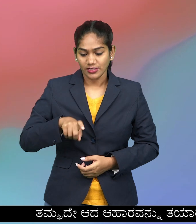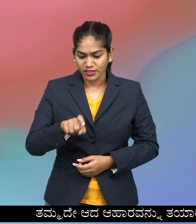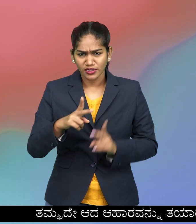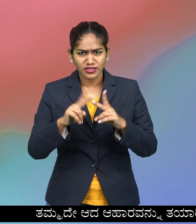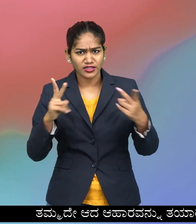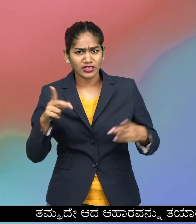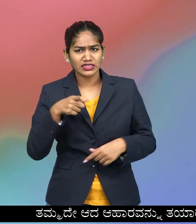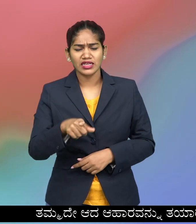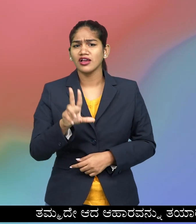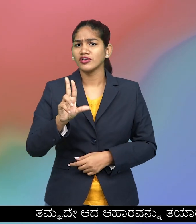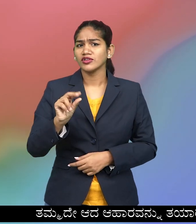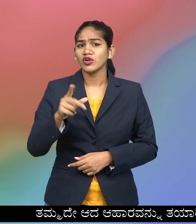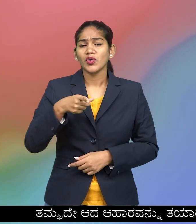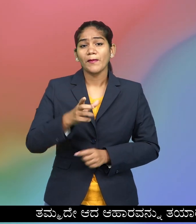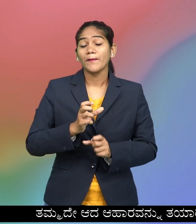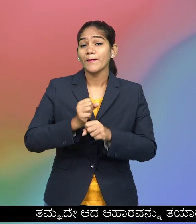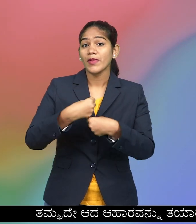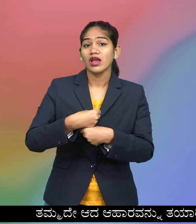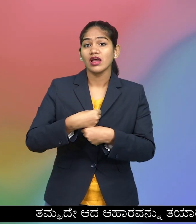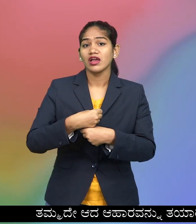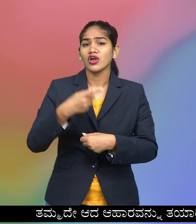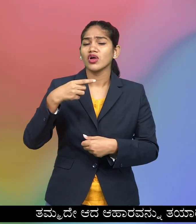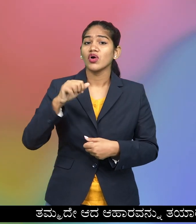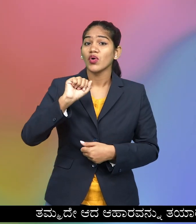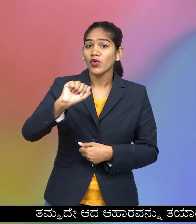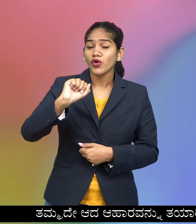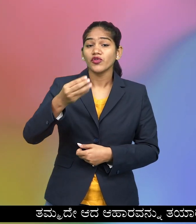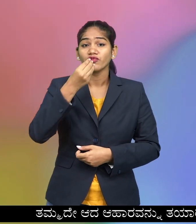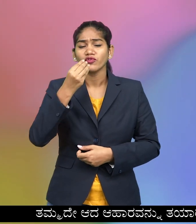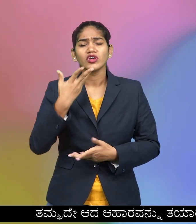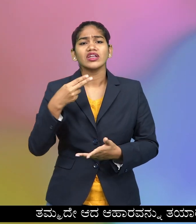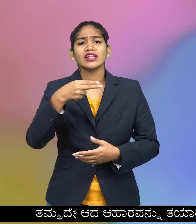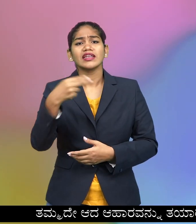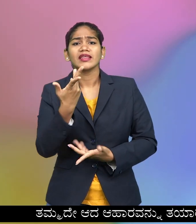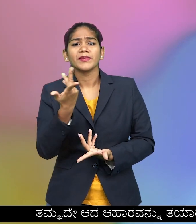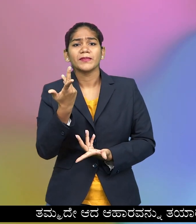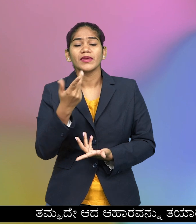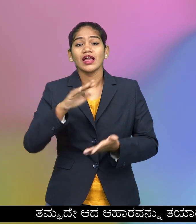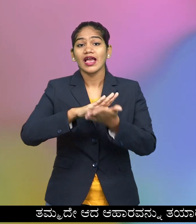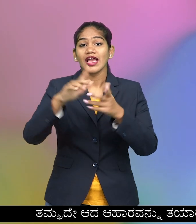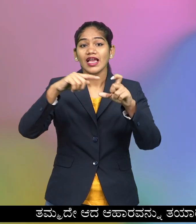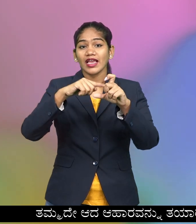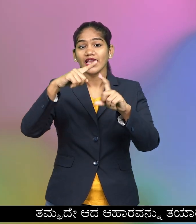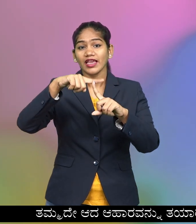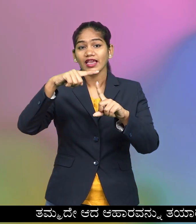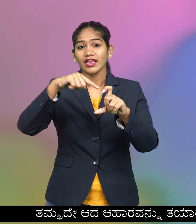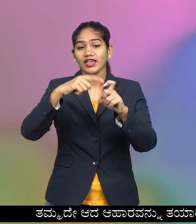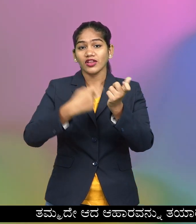ತಮ್ಮದೇ ಆದ ಆಹಾರವನ್ನು ತಯಾರಿಸಲು ಸಾಧ್ಯವಾದ ಜೀವಿಗಳು ಹೆಟೆರೋಟ್ರೋಫ್ಗಳು.